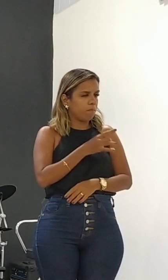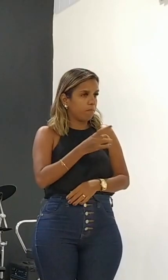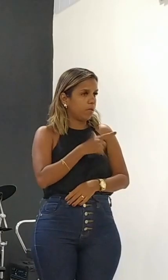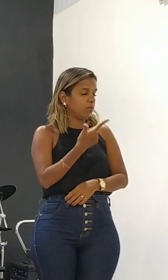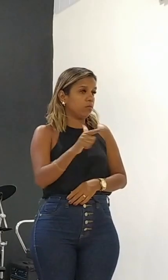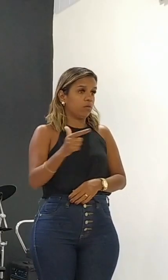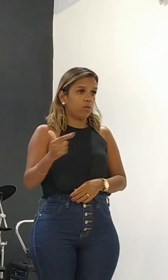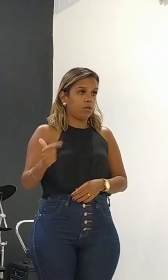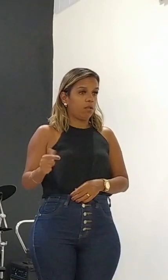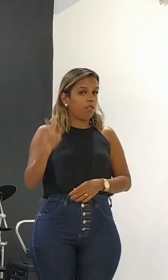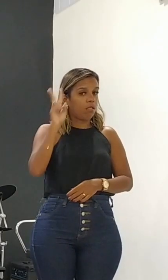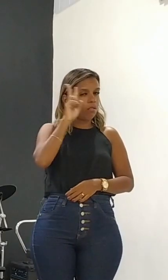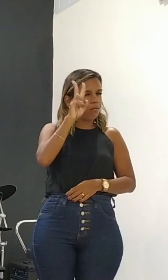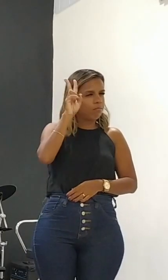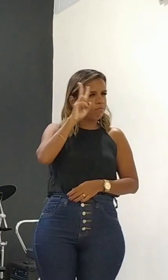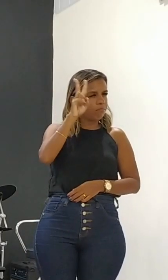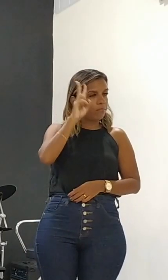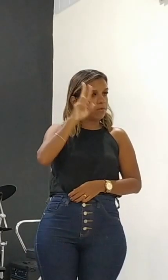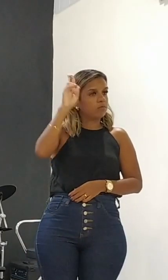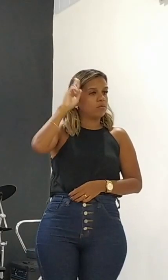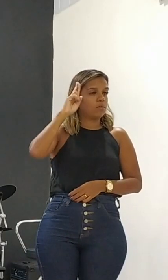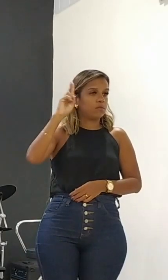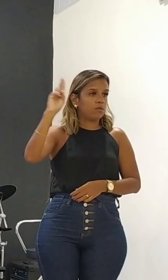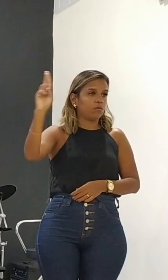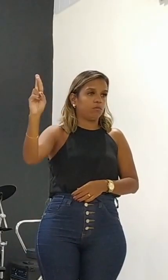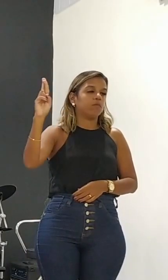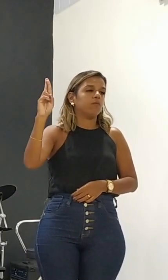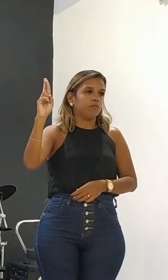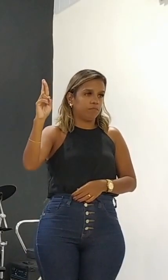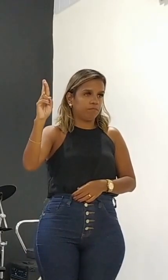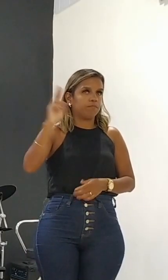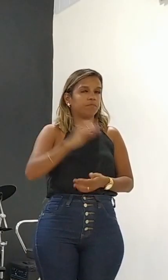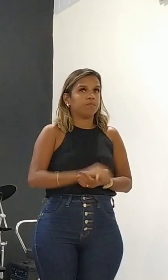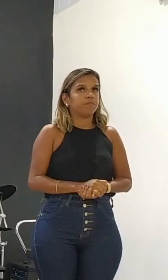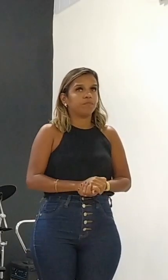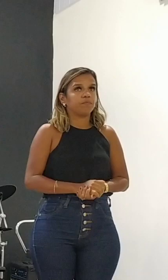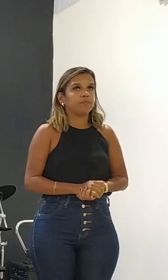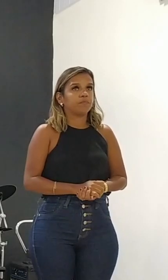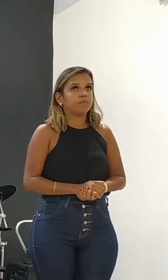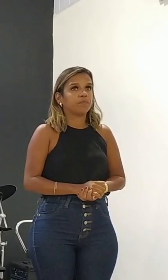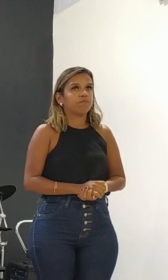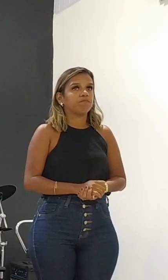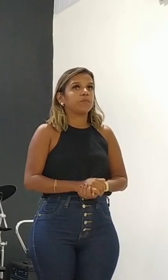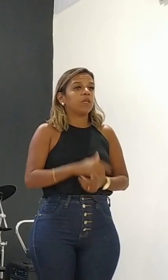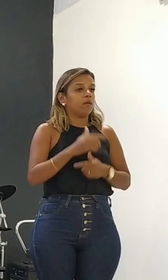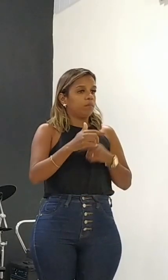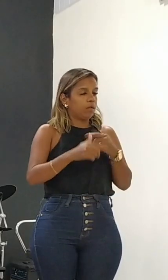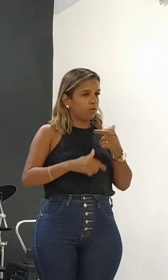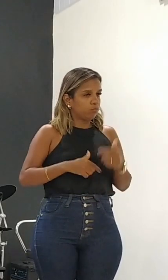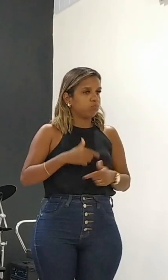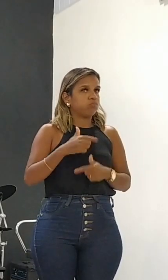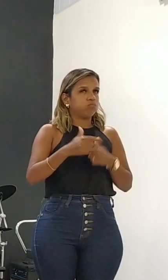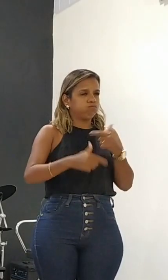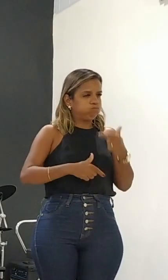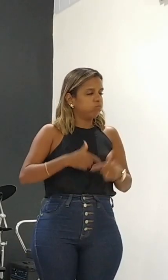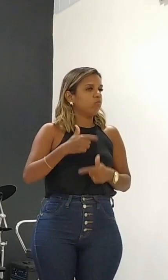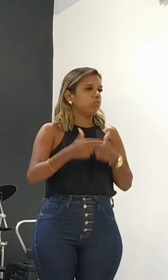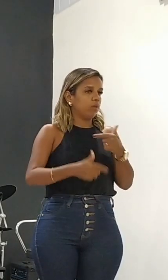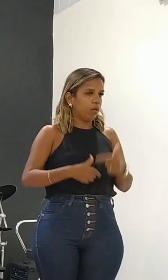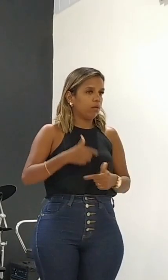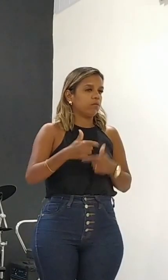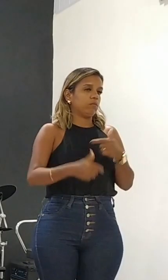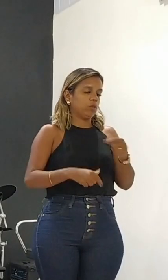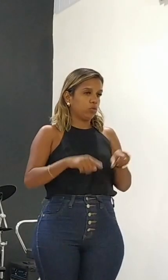temais, lembrai-vos do Senhor, grande e terrível, e pelejai pelos vossos irmãos,